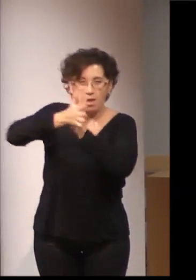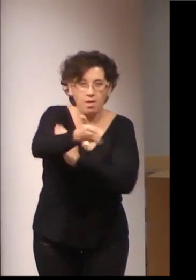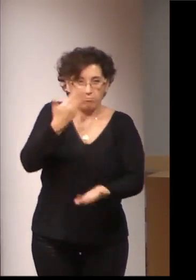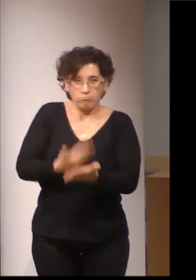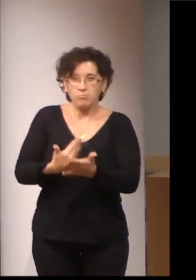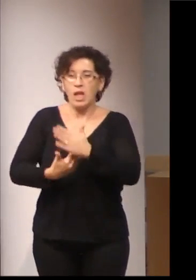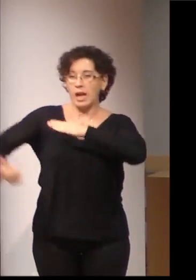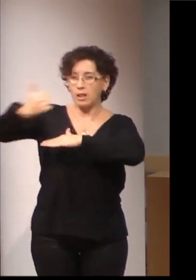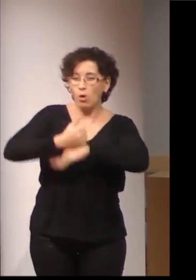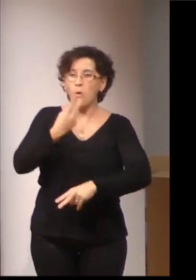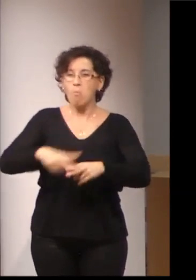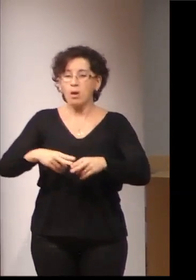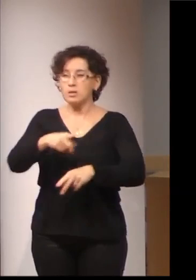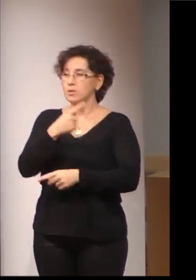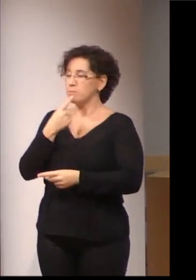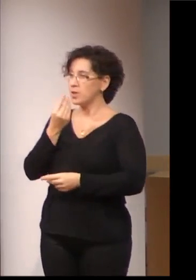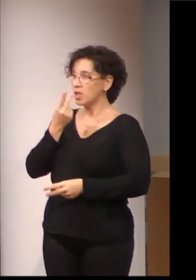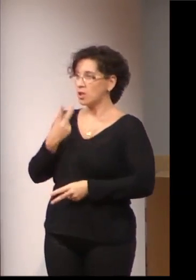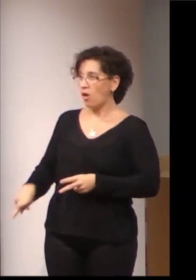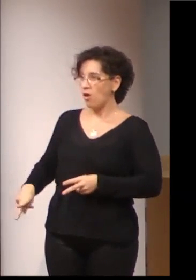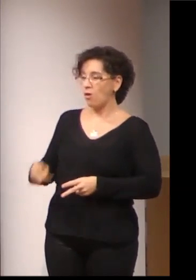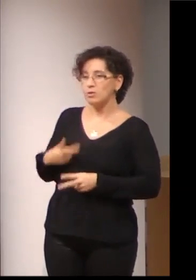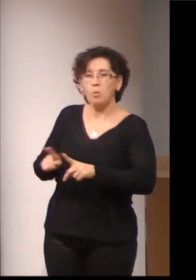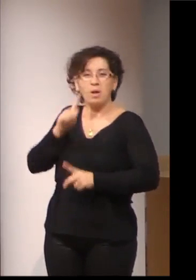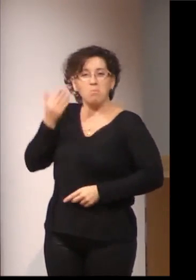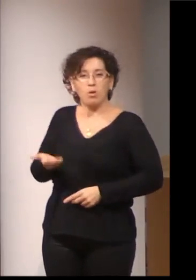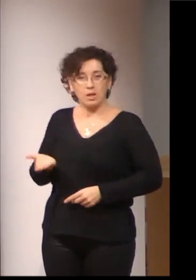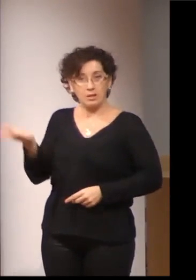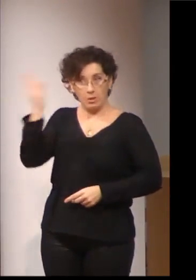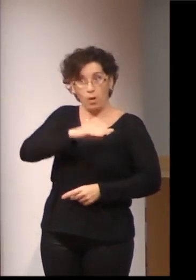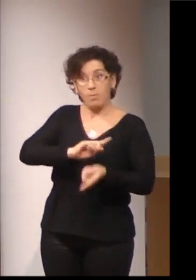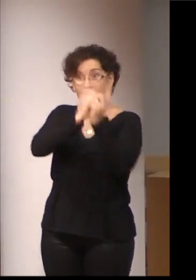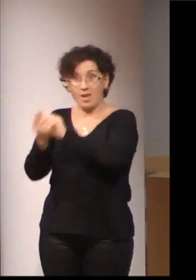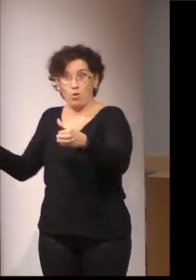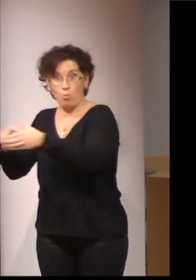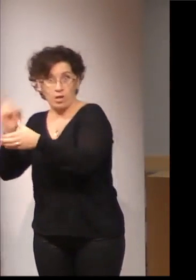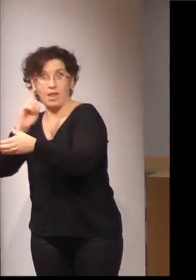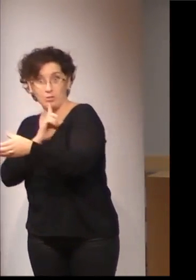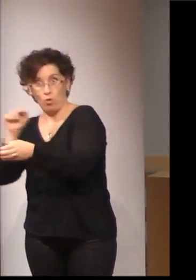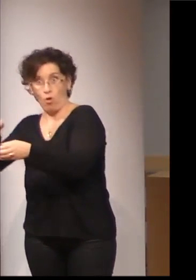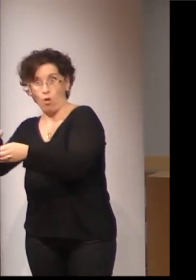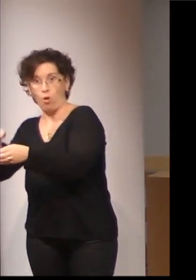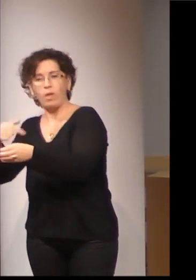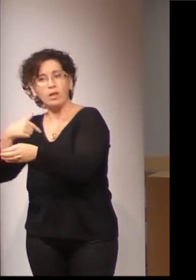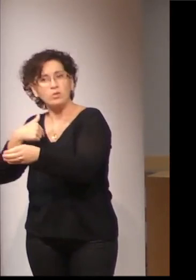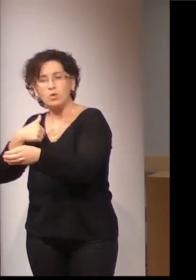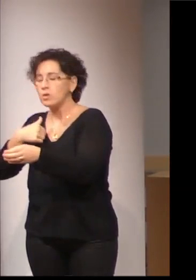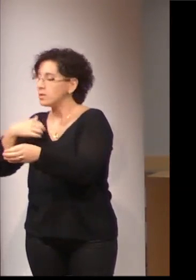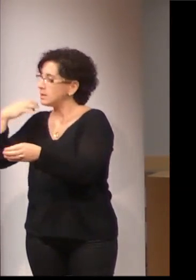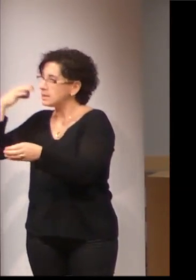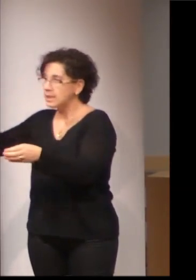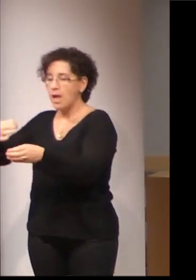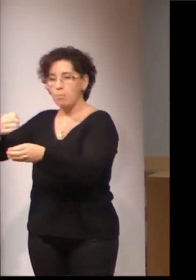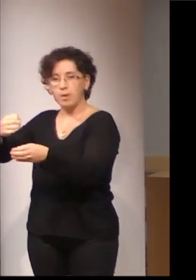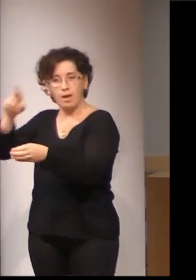tienen mucha importancia, pero en lo que es la comunidad sorda, y es algo en lo que yo siempre he insistido mucho con este tipo